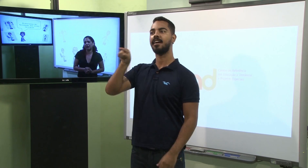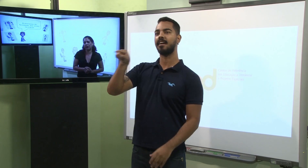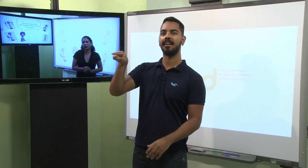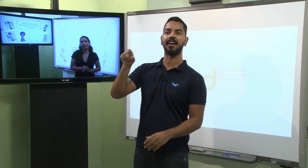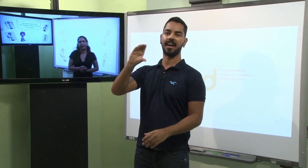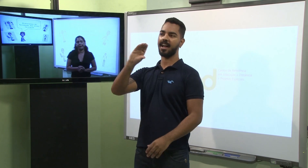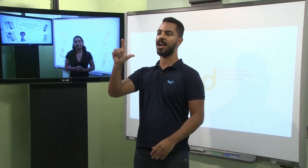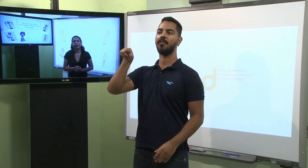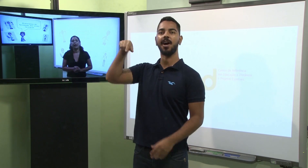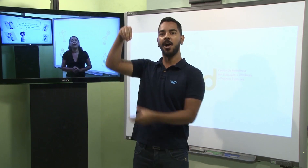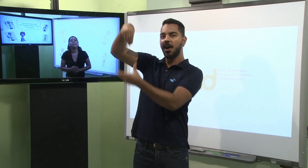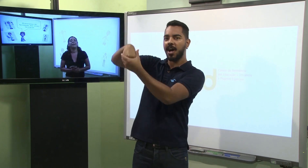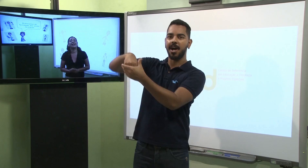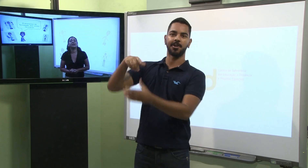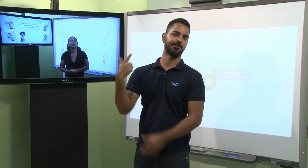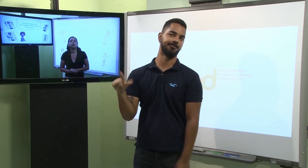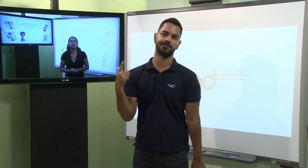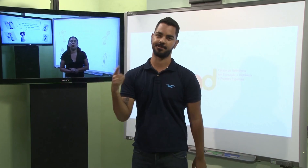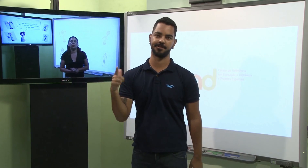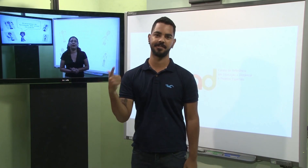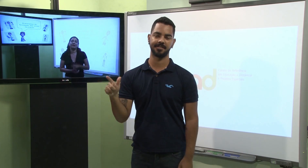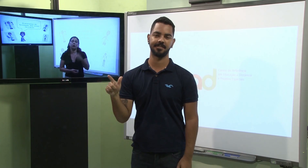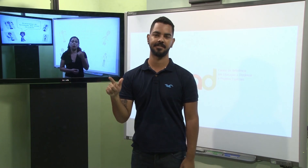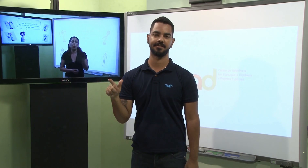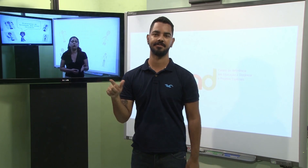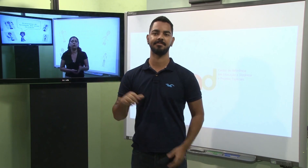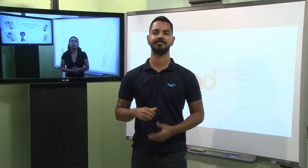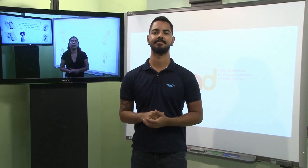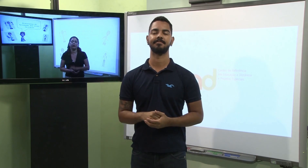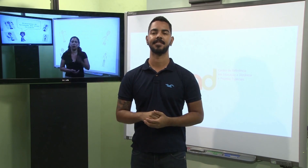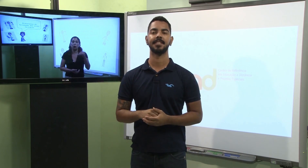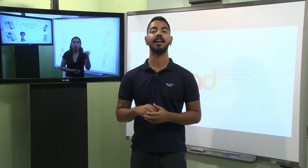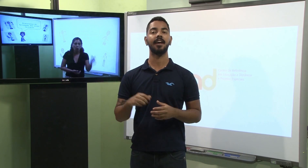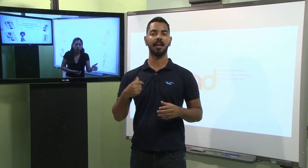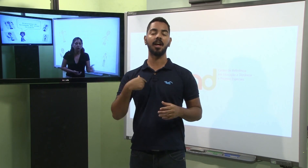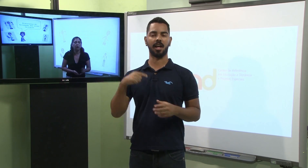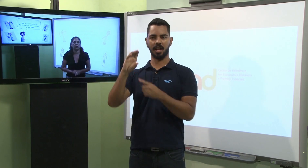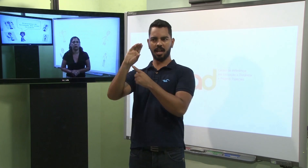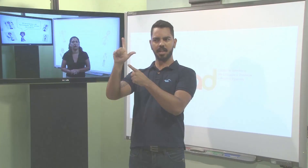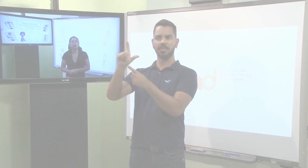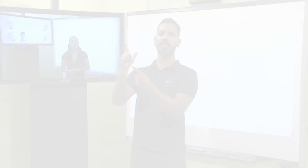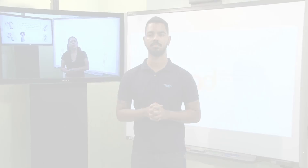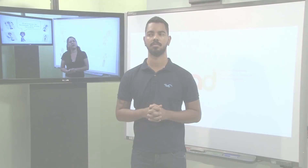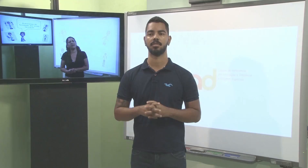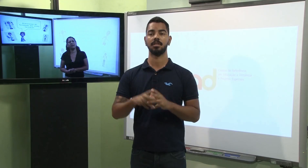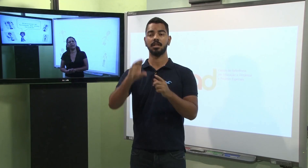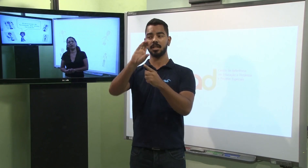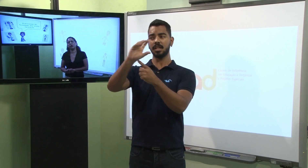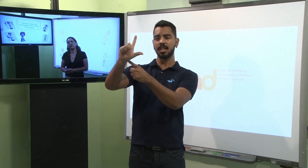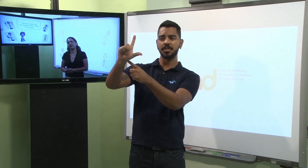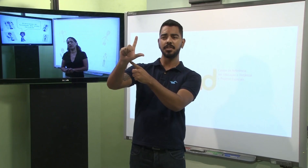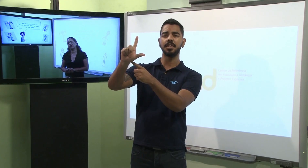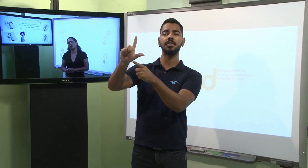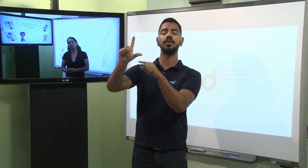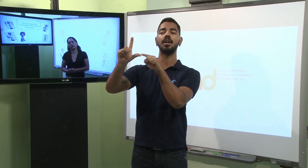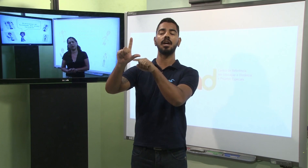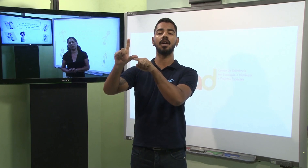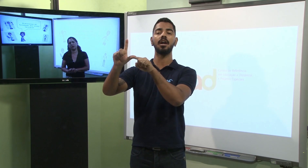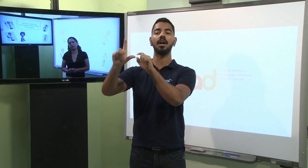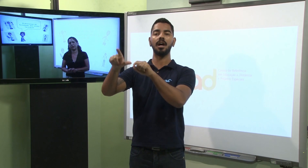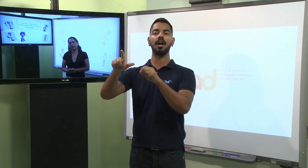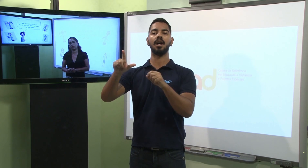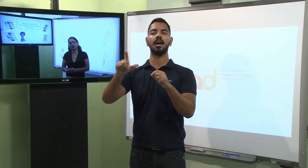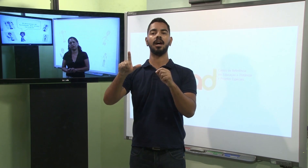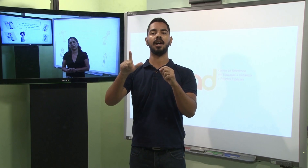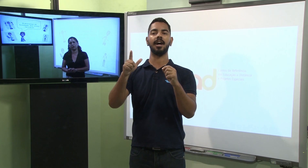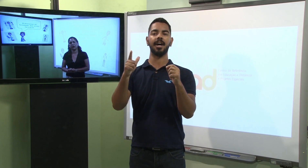estudando nessa língua também, mas em um outro momento, em um outro módulo. Os classificadores tratam de